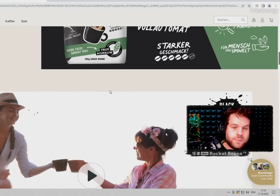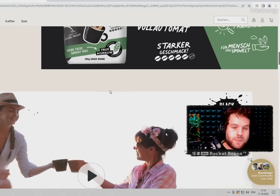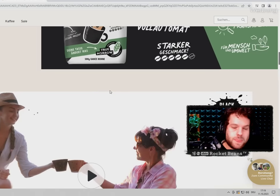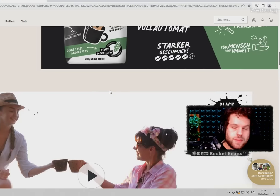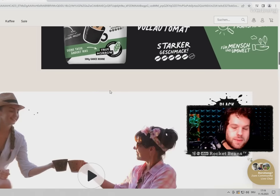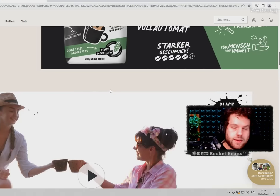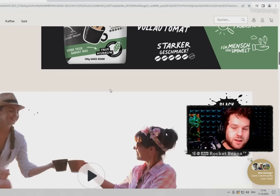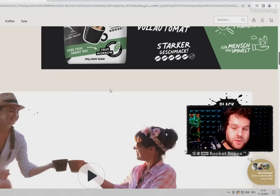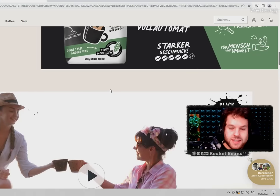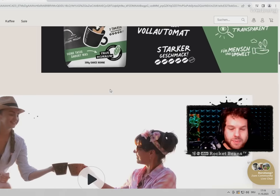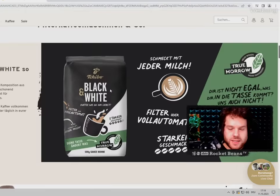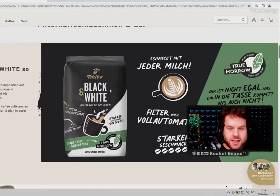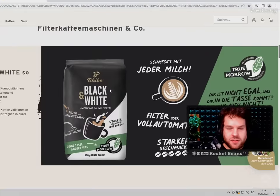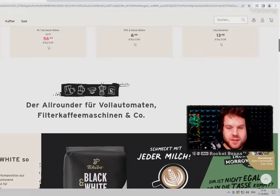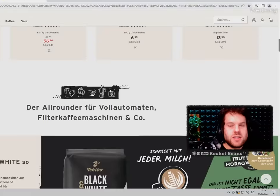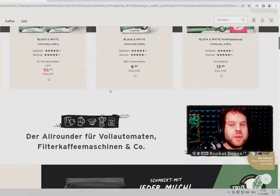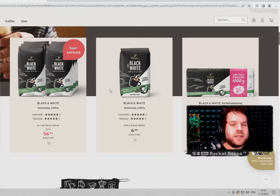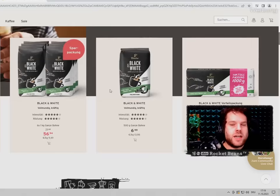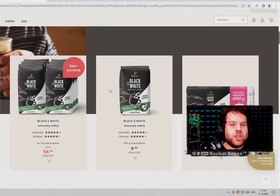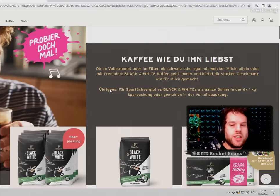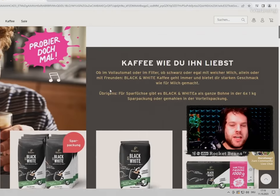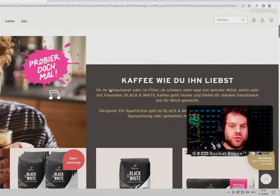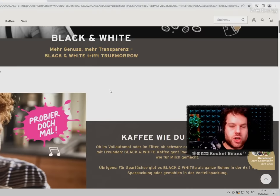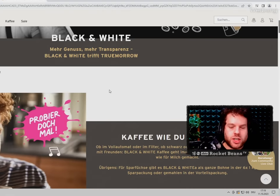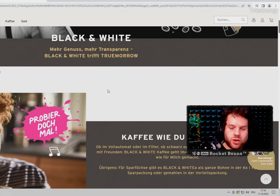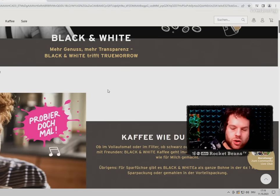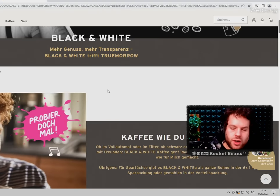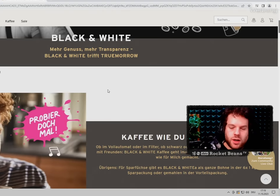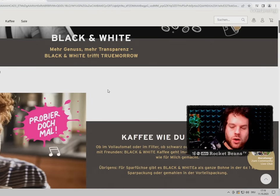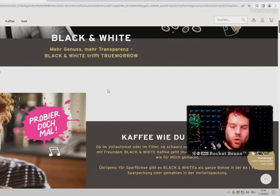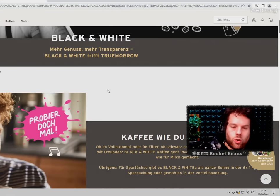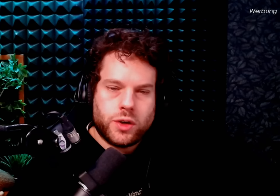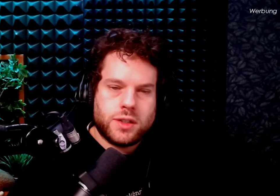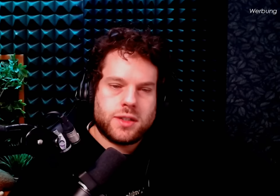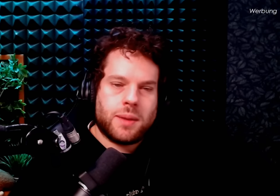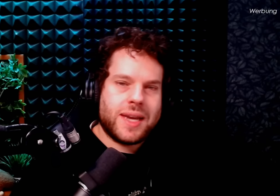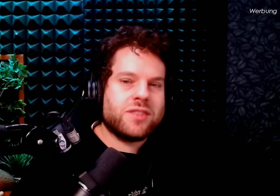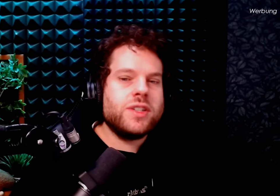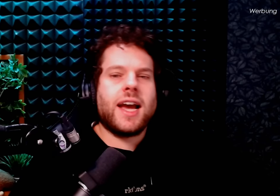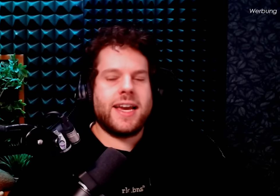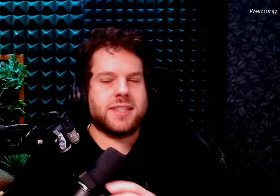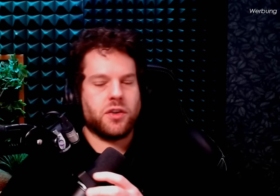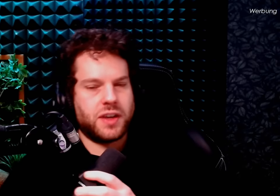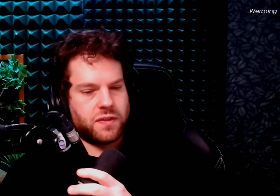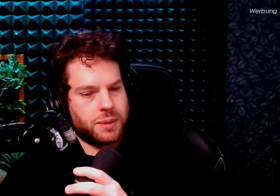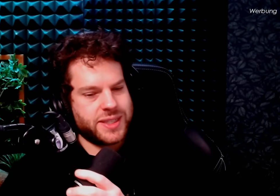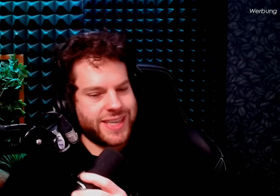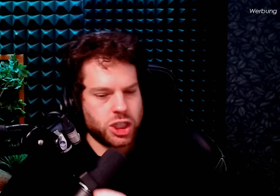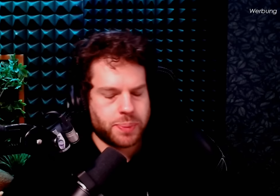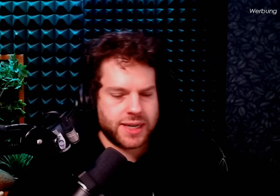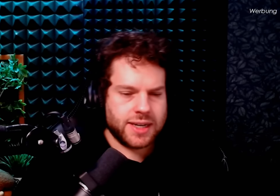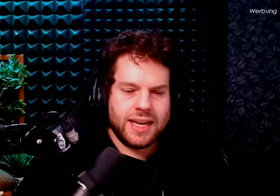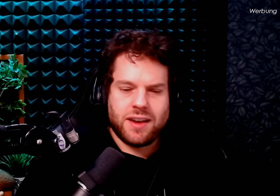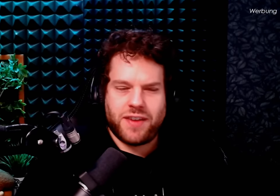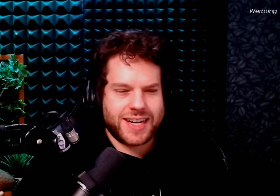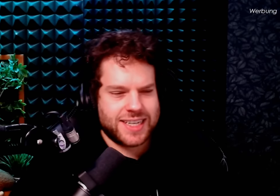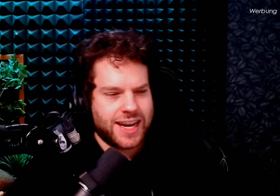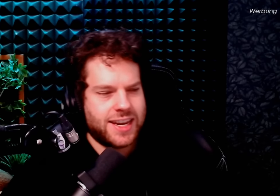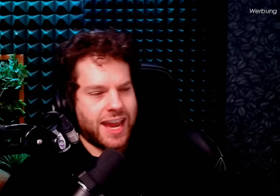Und quasi der beste Kaffee, den ich mir als Einstieg hätte vorstellen können. Und es wird eine Reise auf jeden Fall. Ich bin sehr gespannt. Werde ich ein